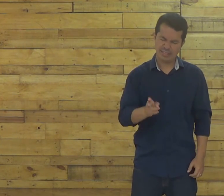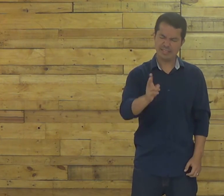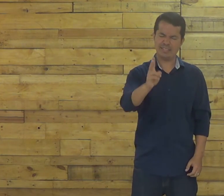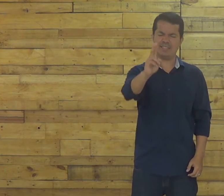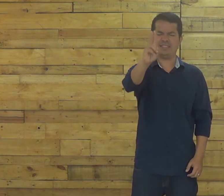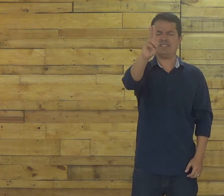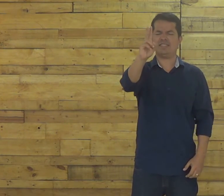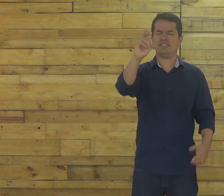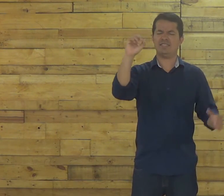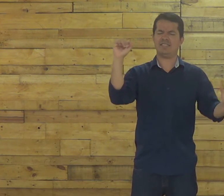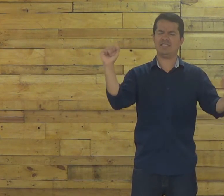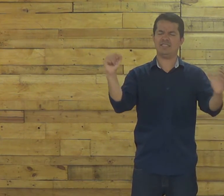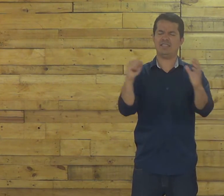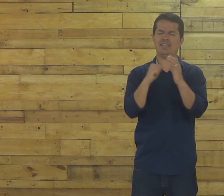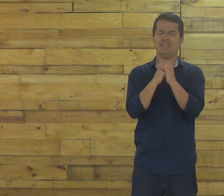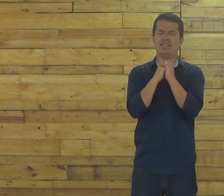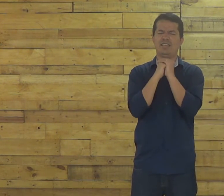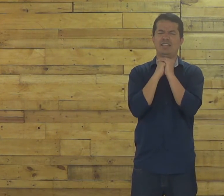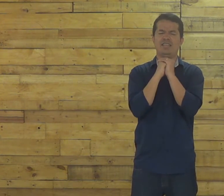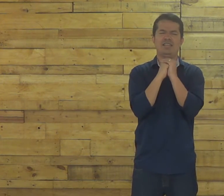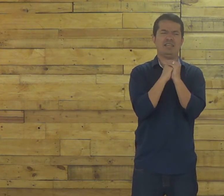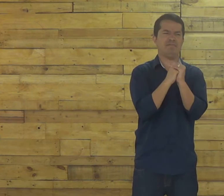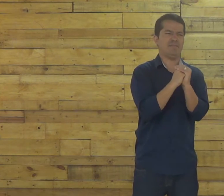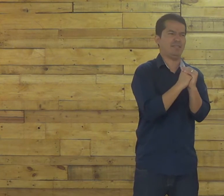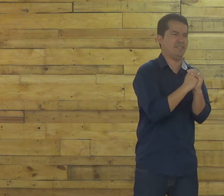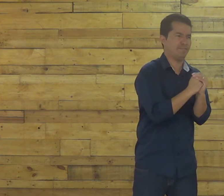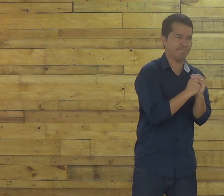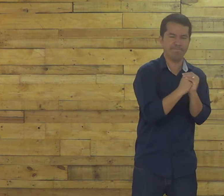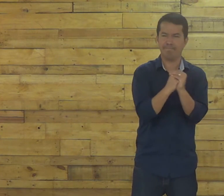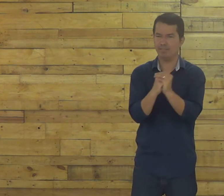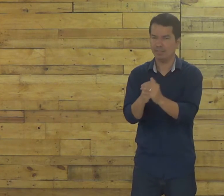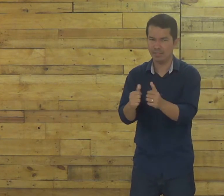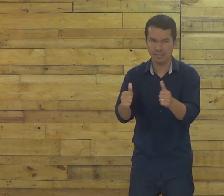Deus, hoje e para todo sempre. Amém.